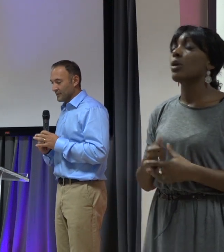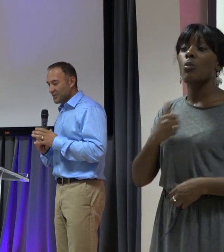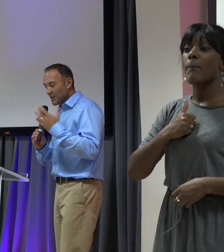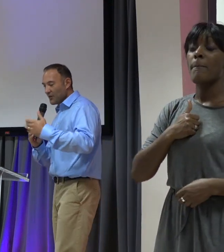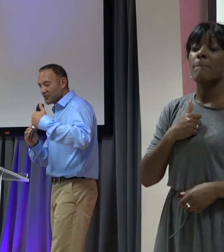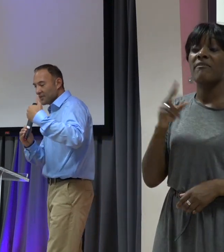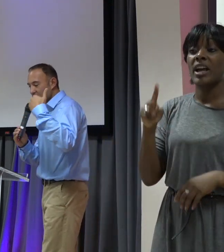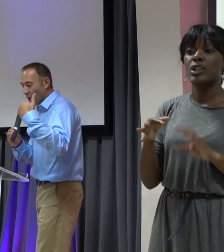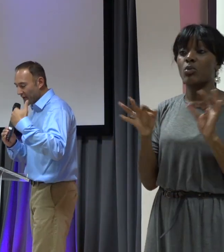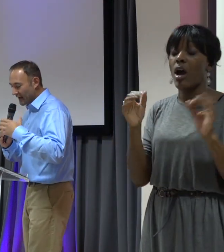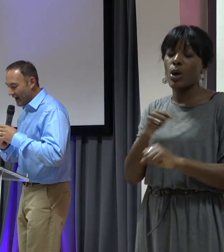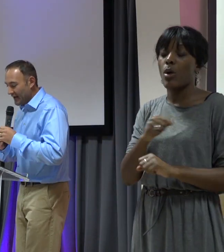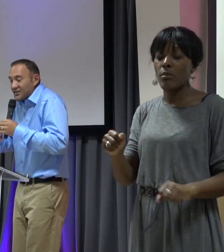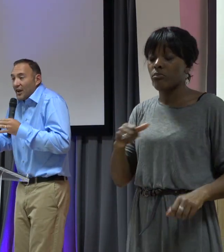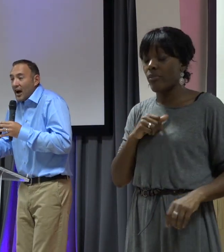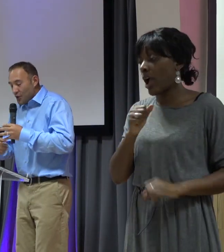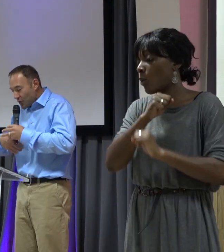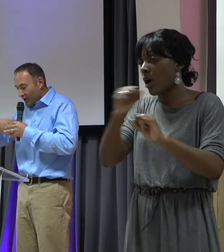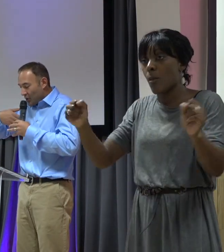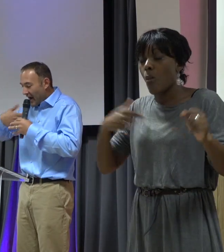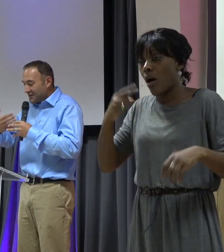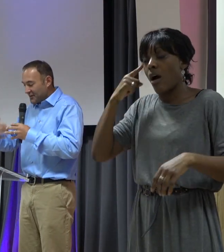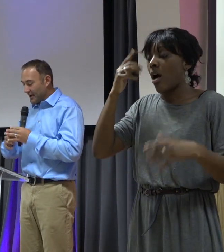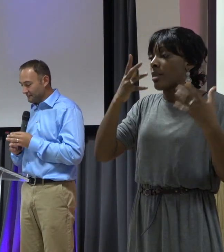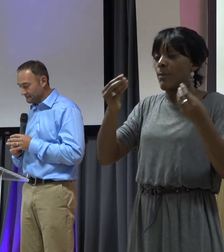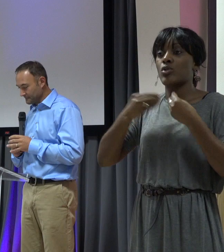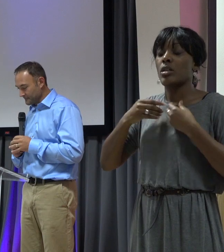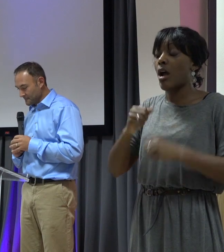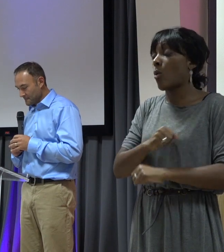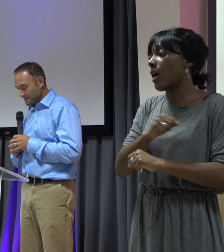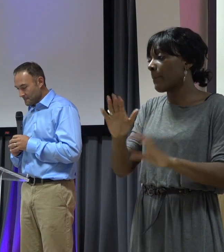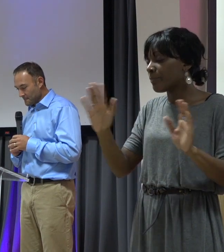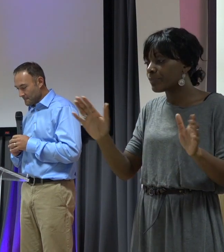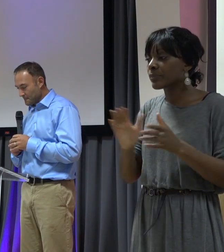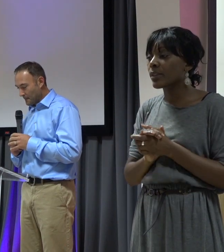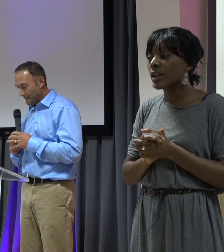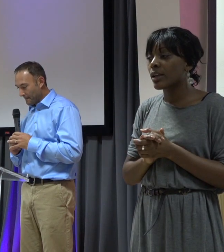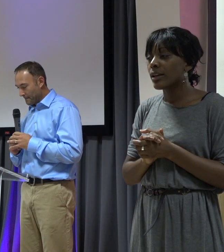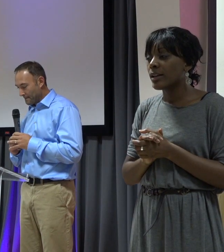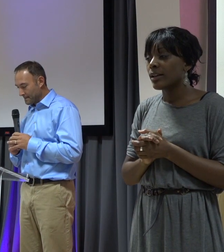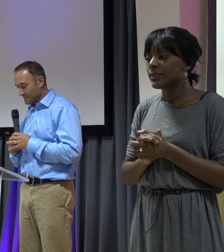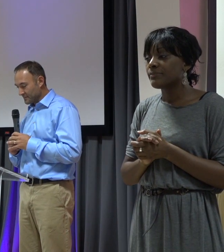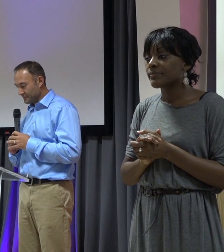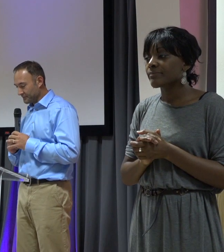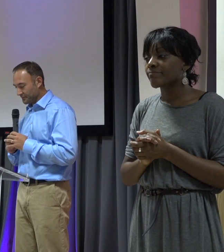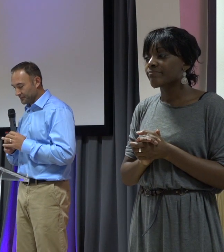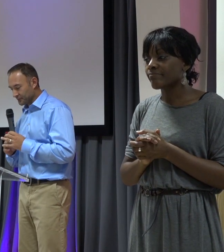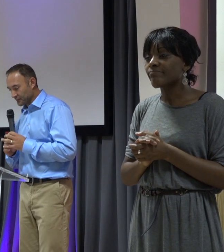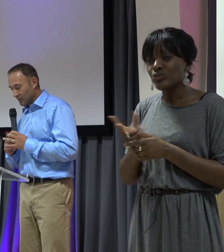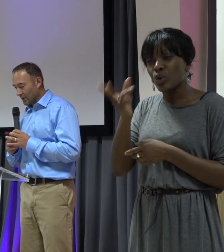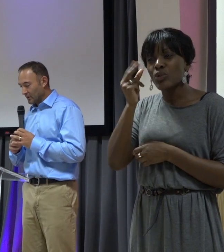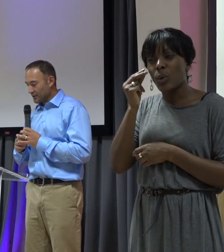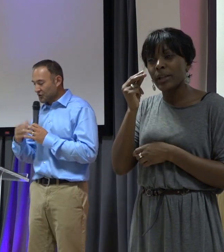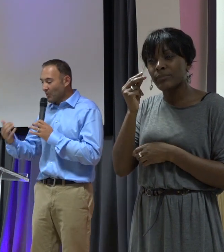moi-même. You see, we've seen this morning that God is a God who hates sin, On voit ce matin que Dieu est un Dieu qui haït